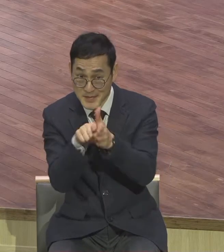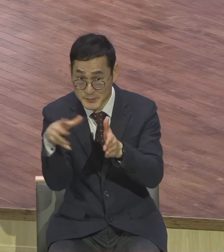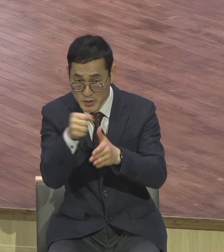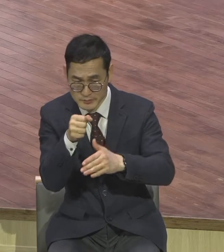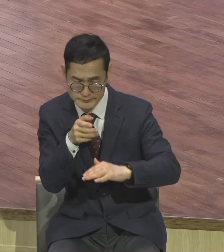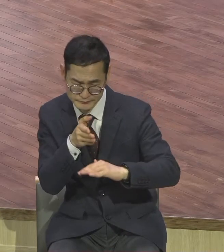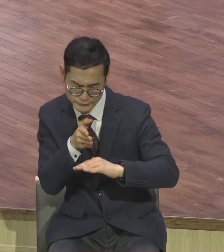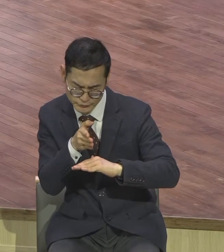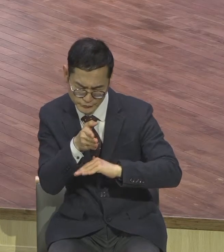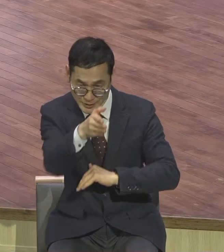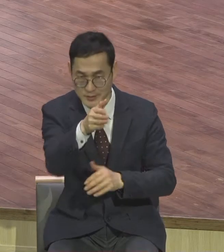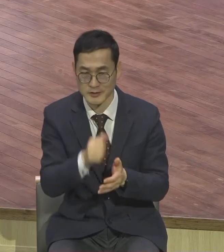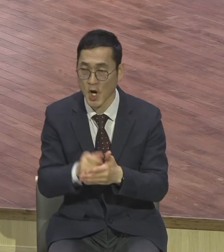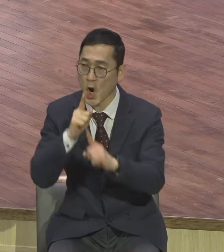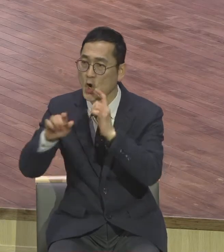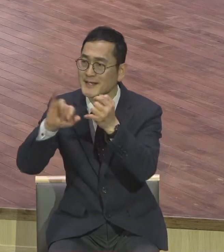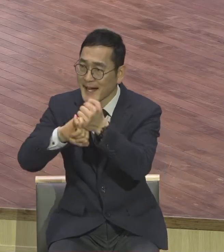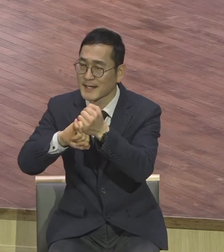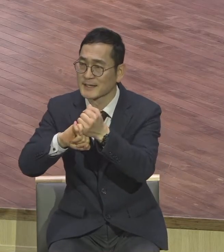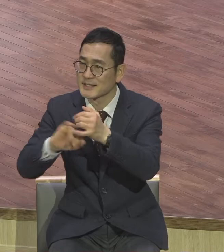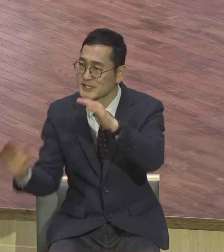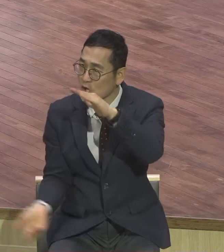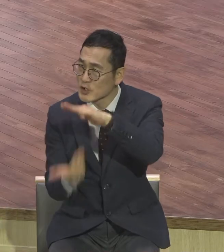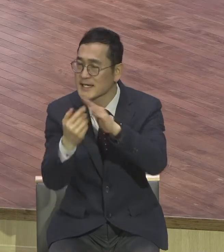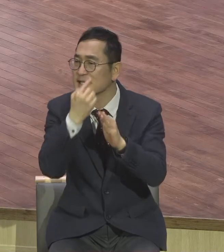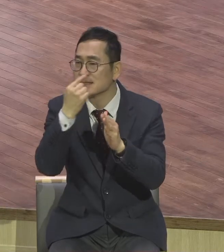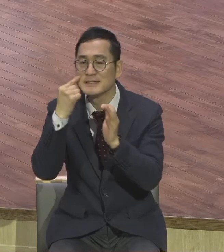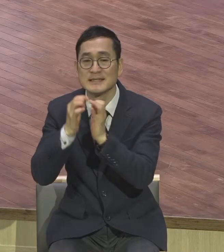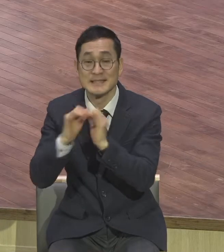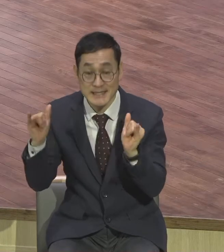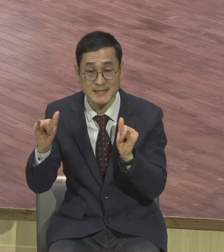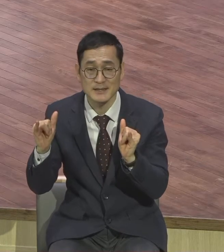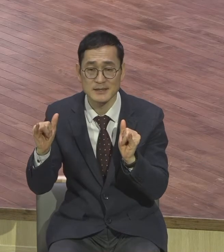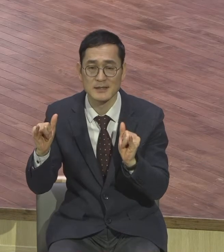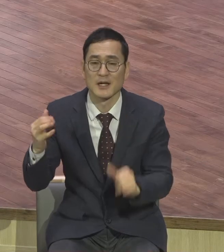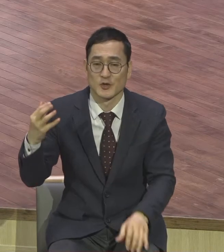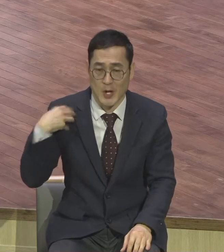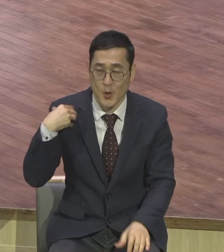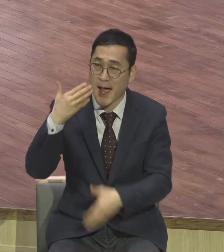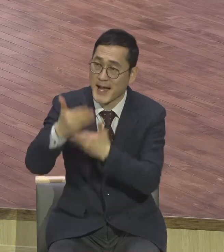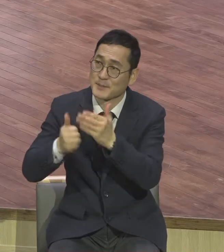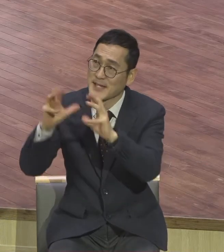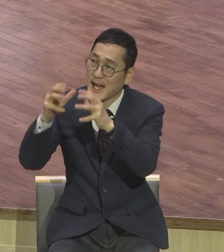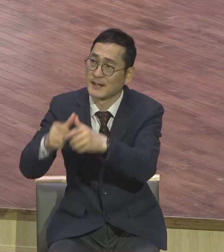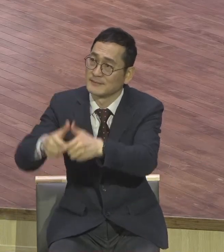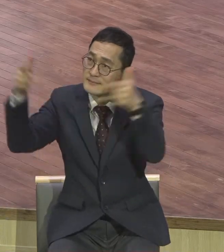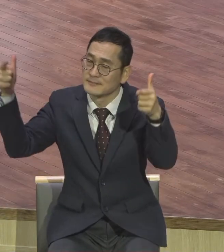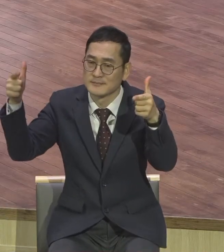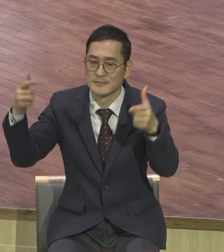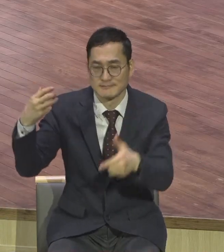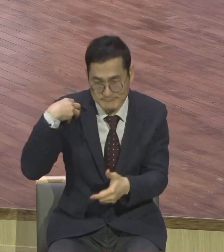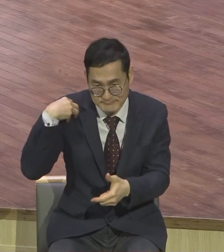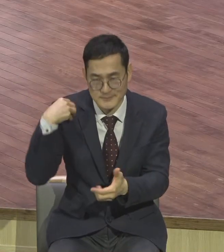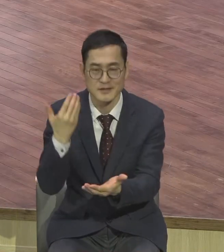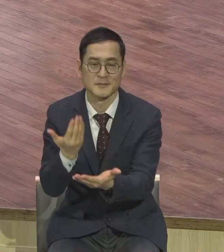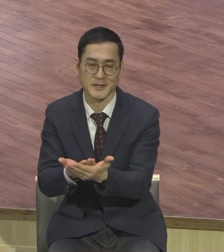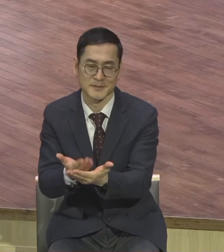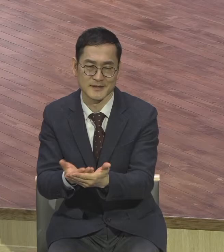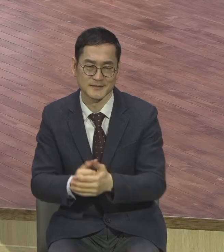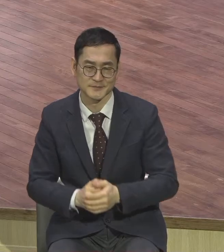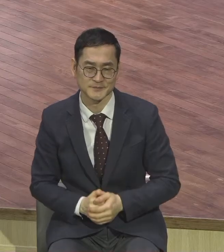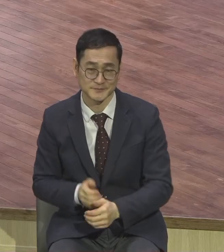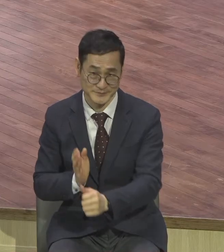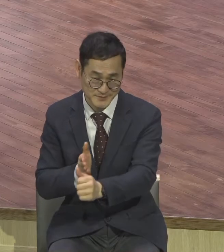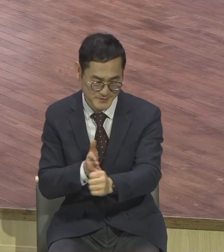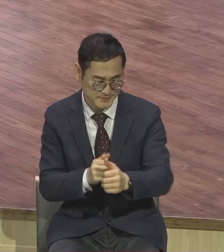하늘 보좌의 축복을 누리는 하나님 나라 확장의 주도자들 다 되시기를 제물로 축복합니다. 첫째로